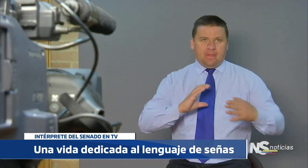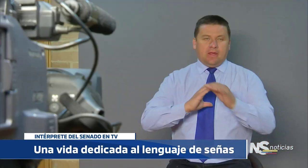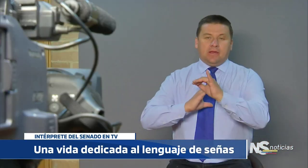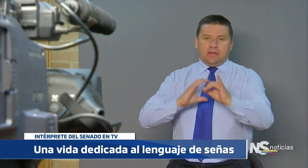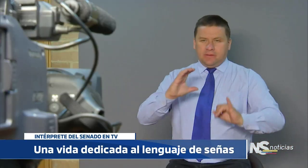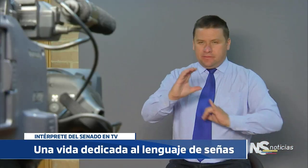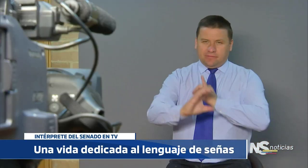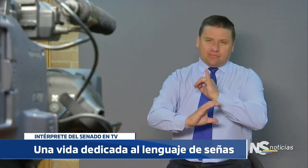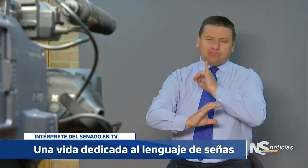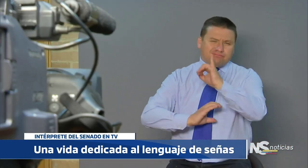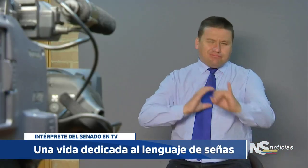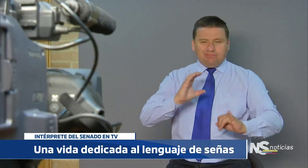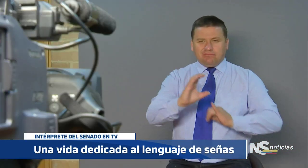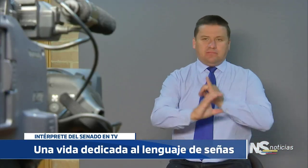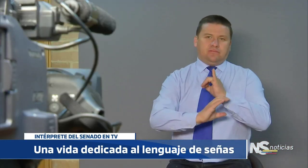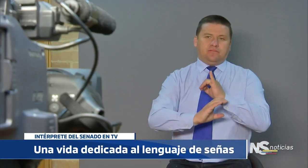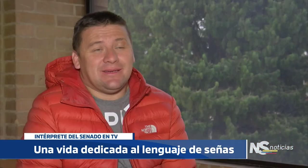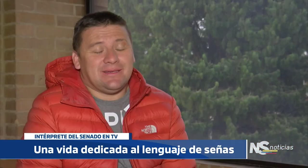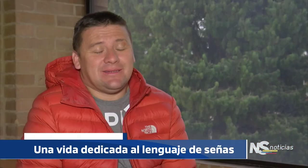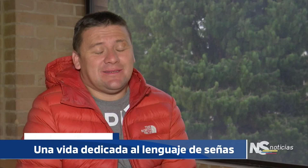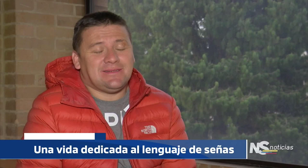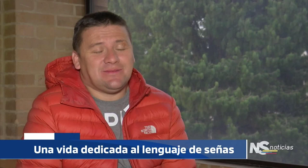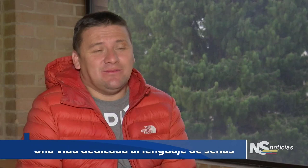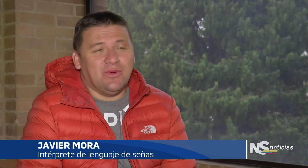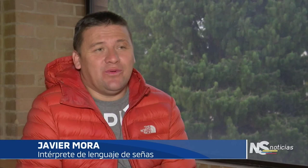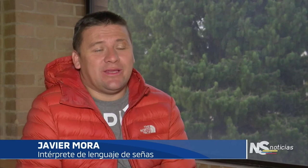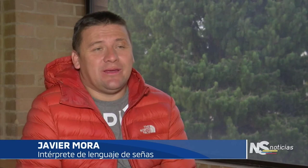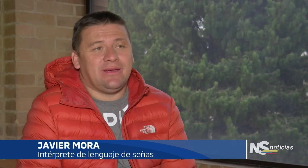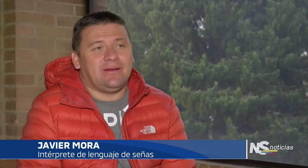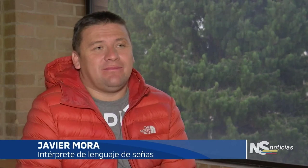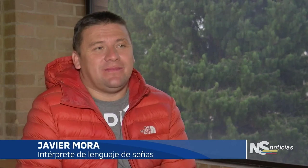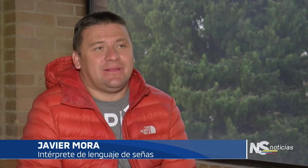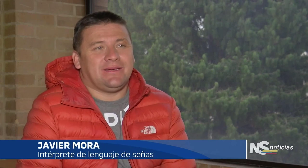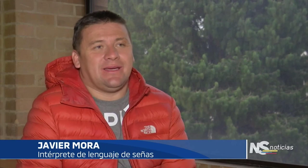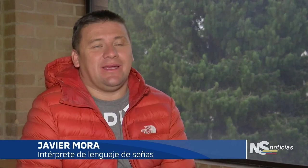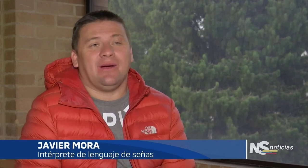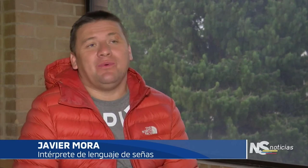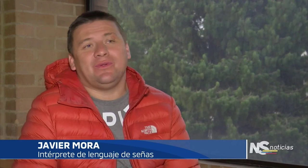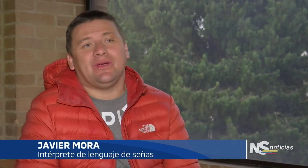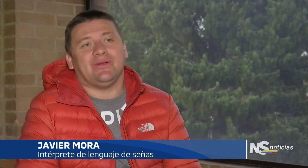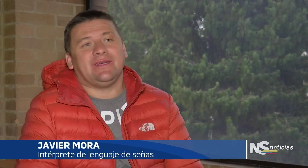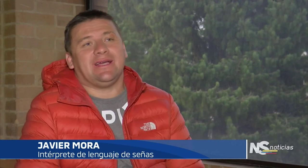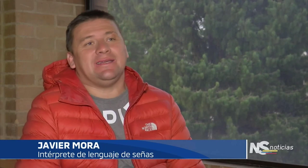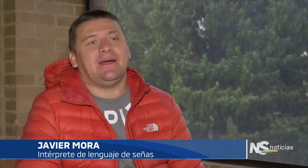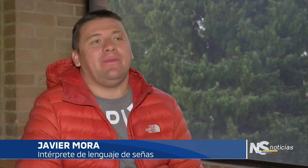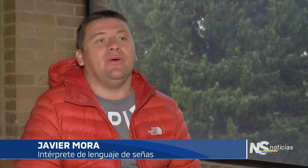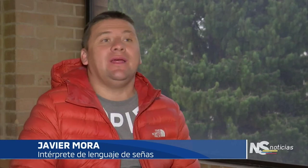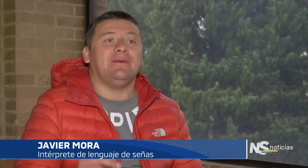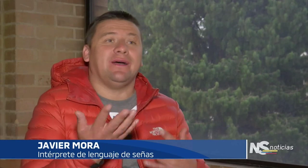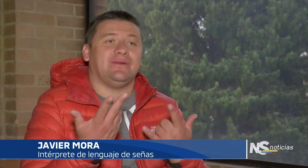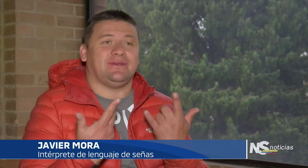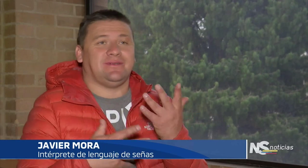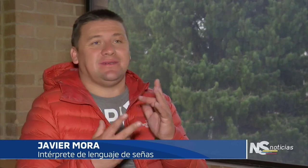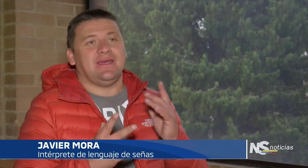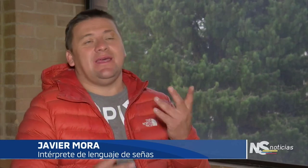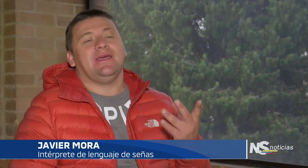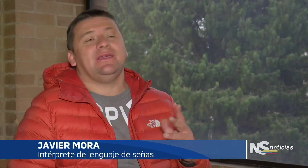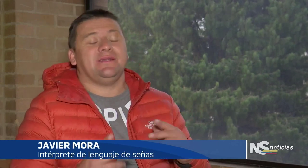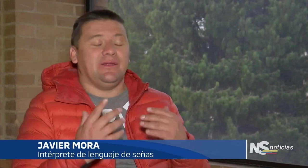son televisadas a través del canal Congreso. Es muy fuerte que llega a un punto que uno se cansa, no de las